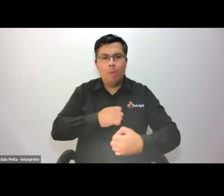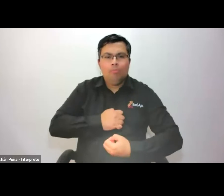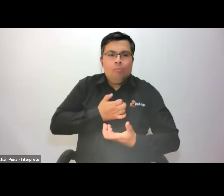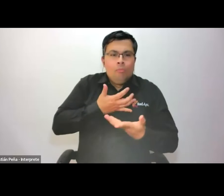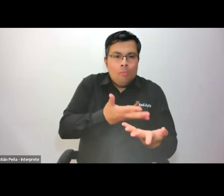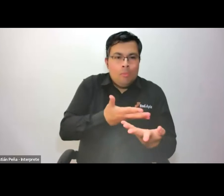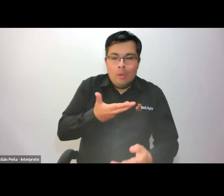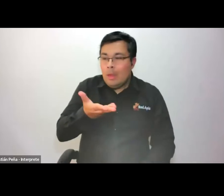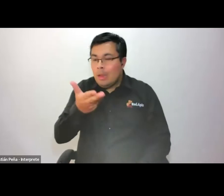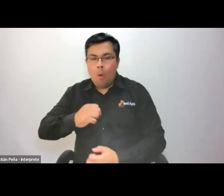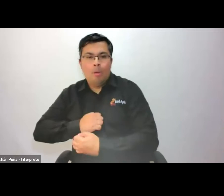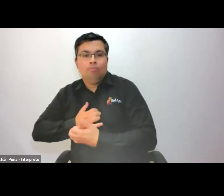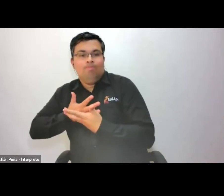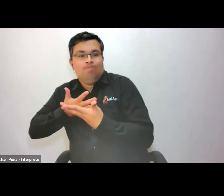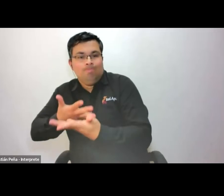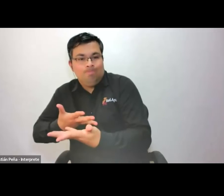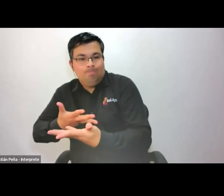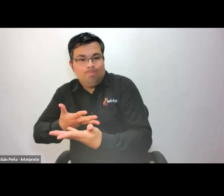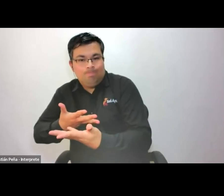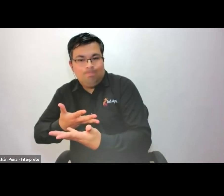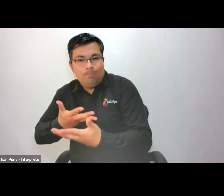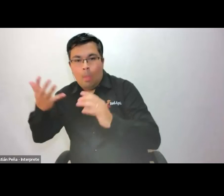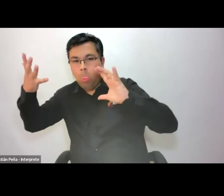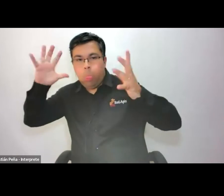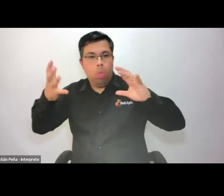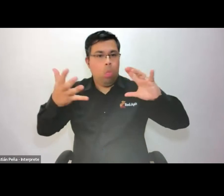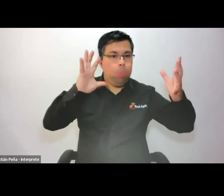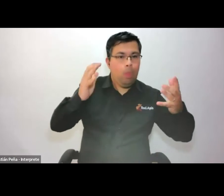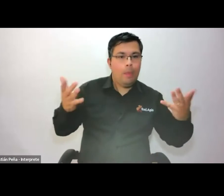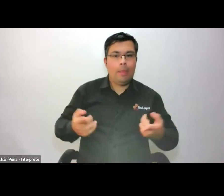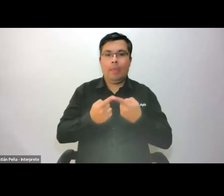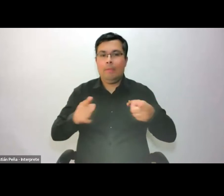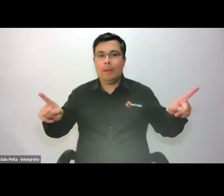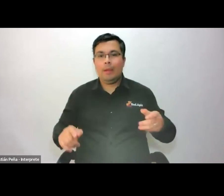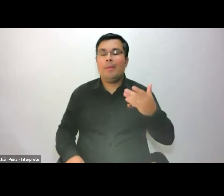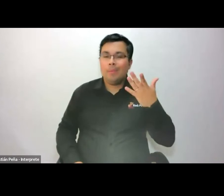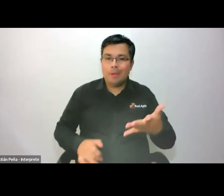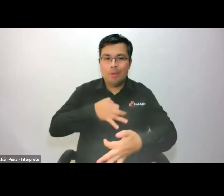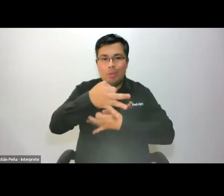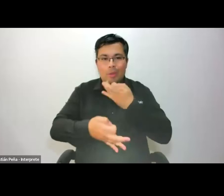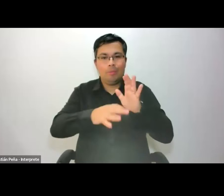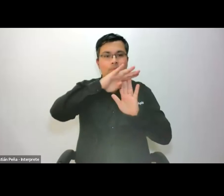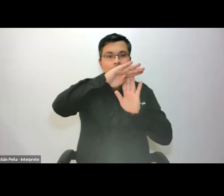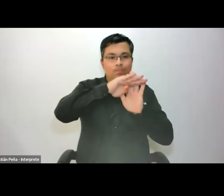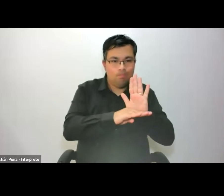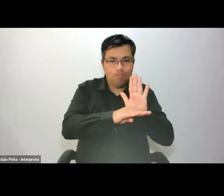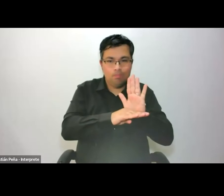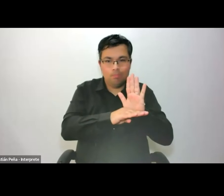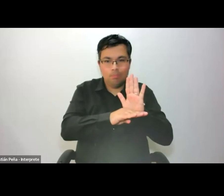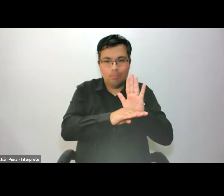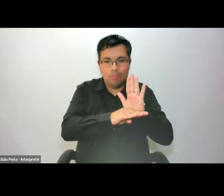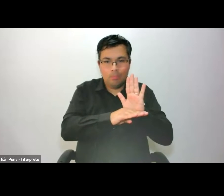insisto, la revisión y ajuste de reglamentos internos, de reglamentos de convivencia, requiere un proceso de análisis